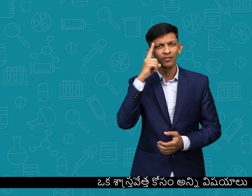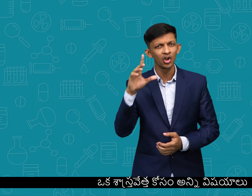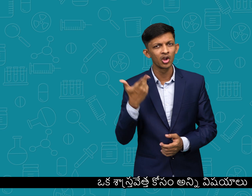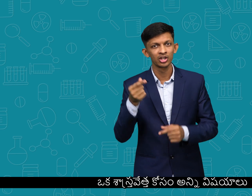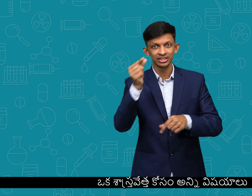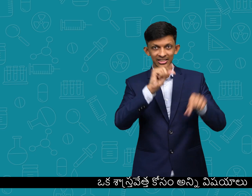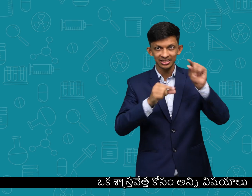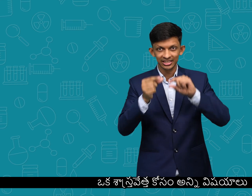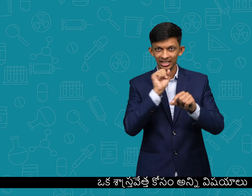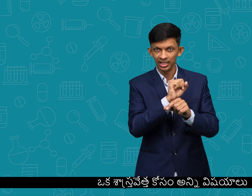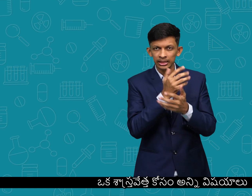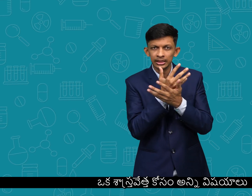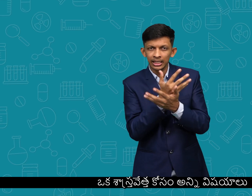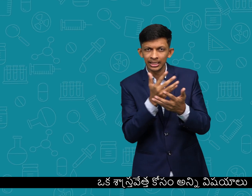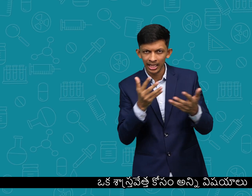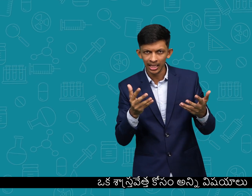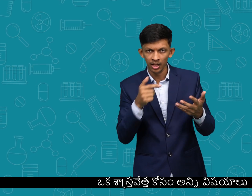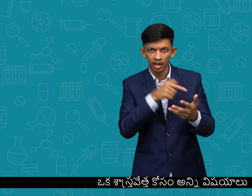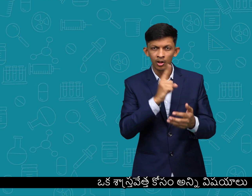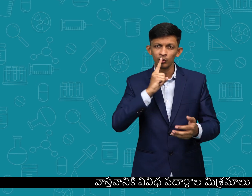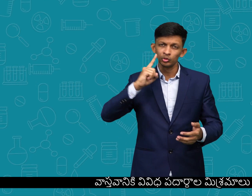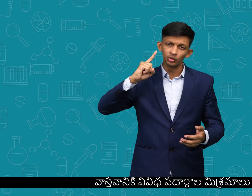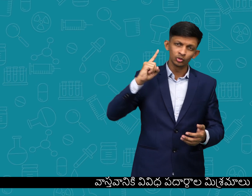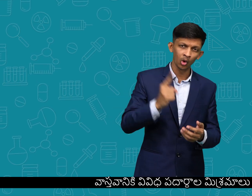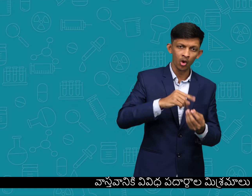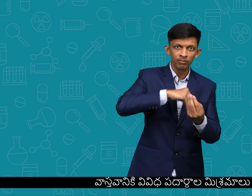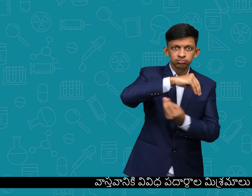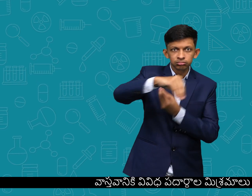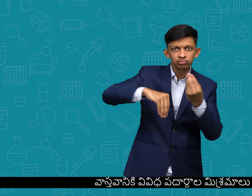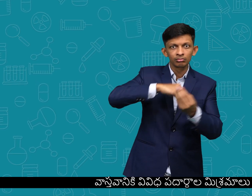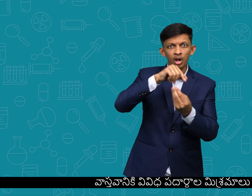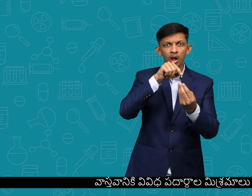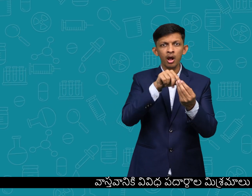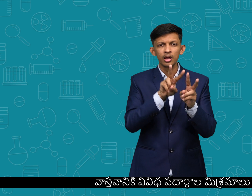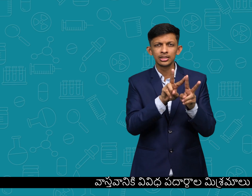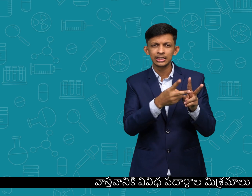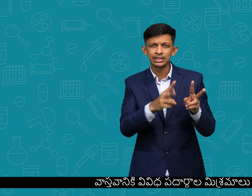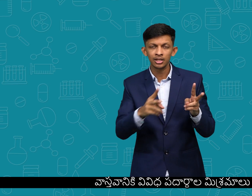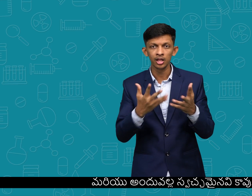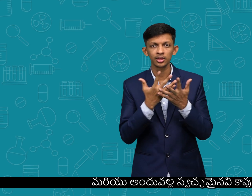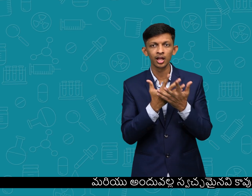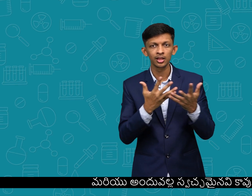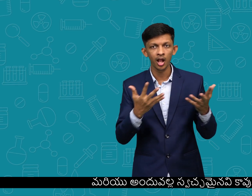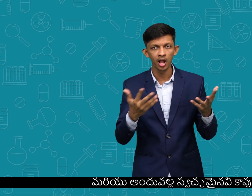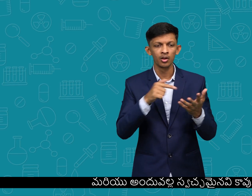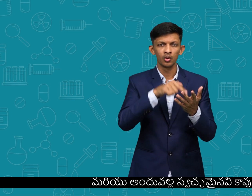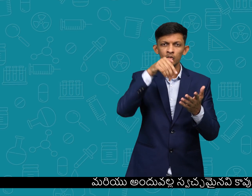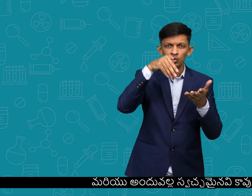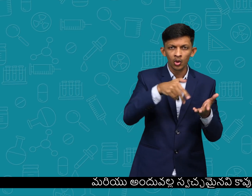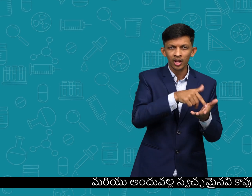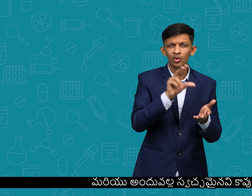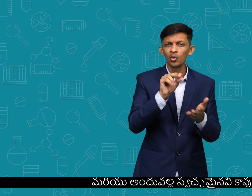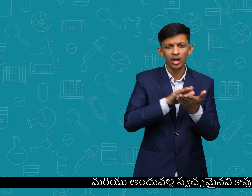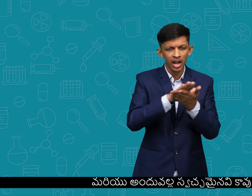ఒక శాస్త్రవేత్త కోసం అన్ని విషయాలు వాస్తవానికి వివిధ పదార్థాల మిశ్రమాలు మరియు